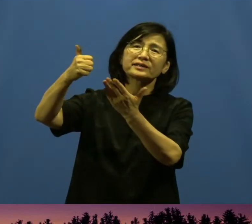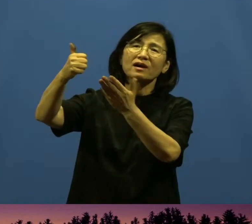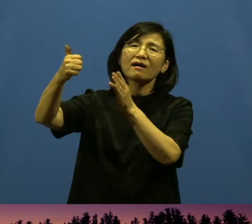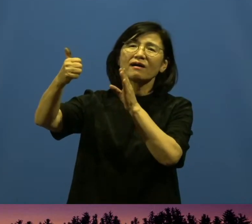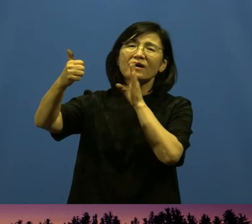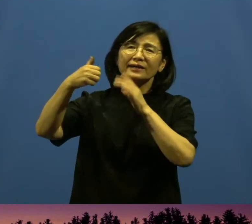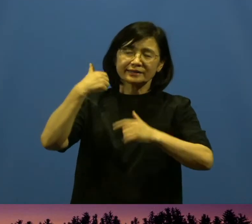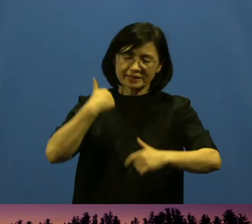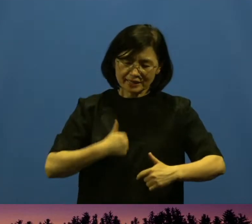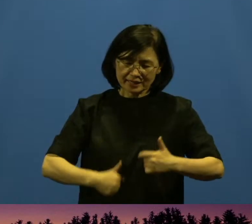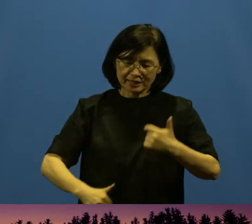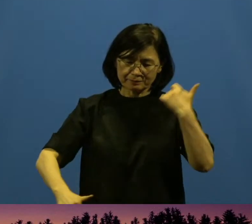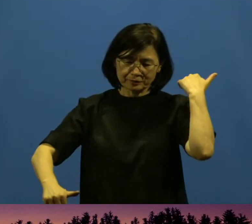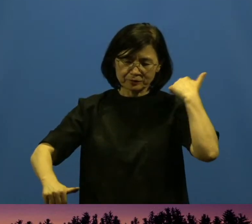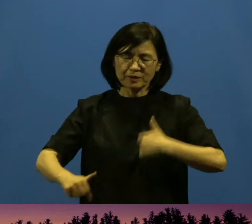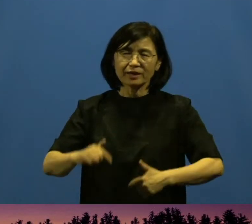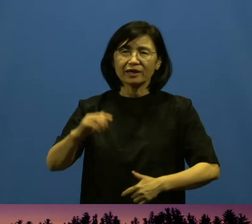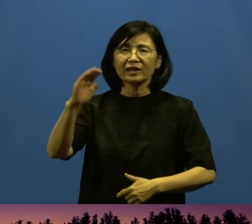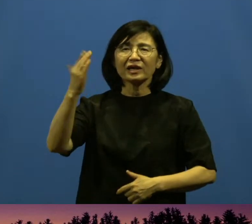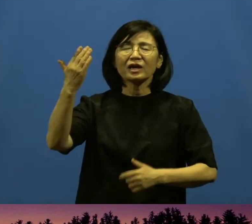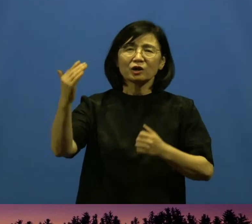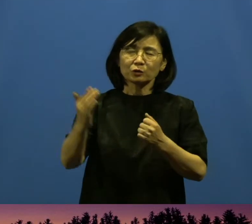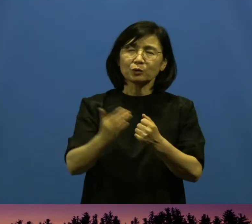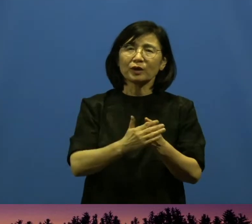주께서 참 기쁨이